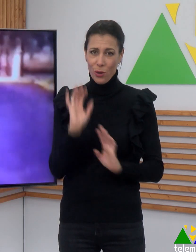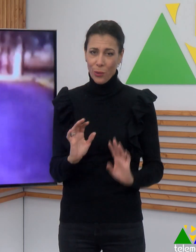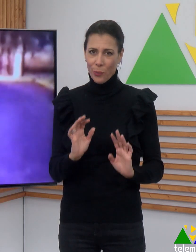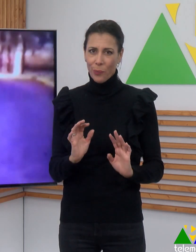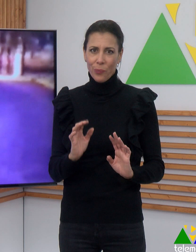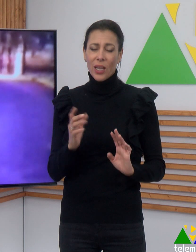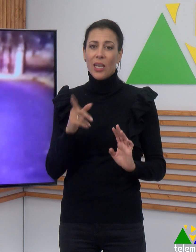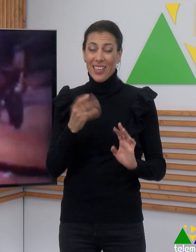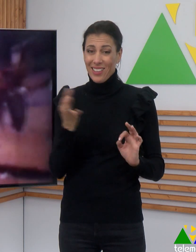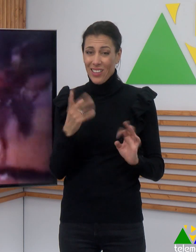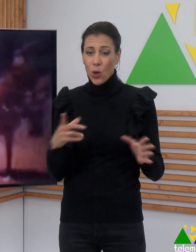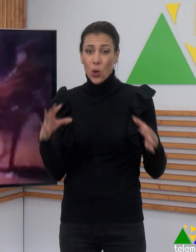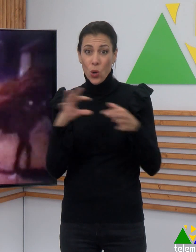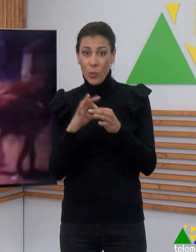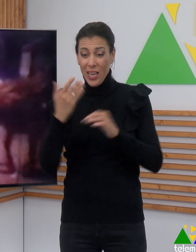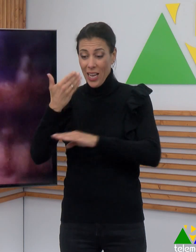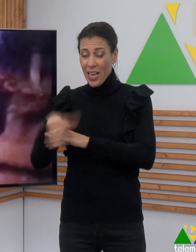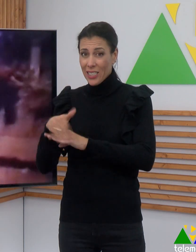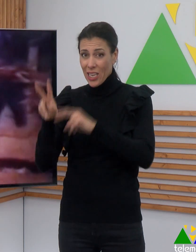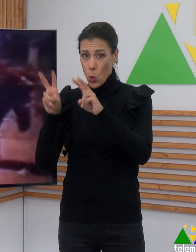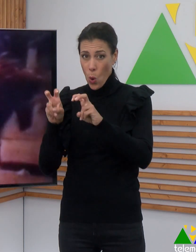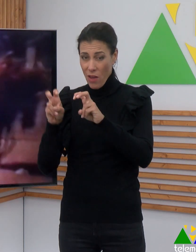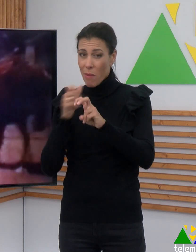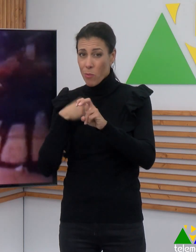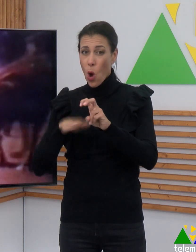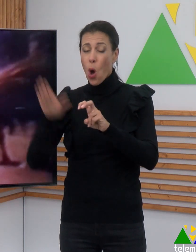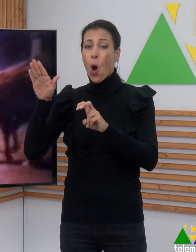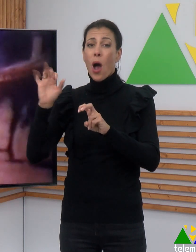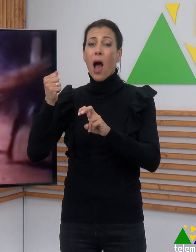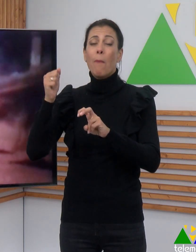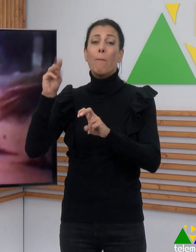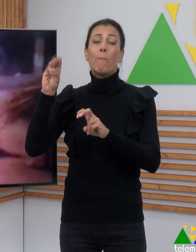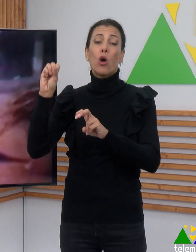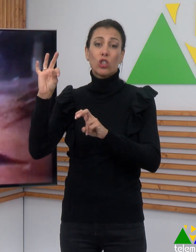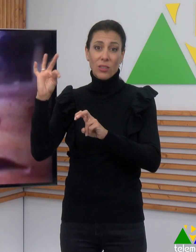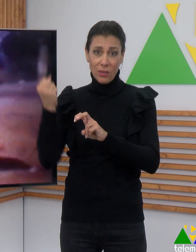que comunicaba desde la calle Nueva, desde la posta, con la playa.